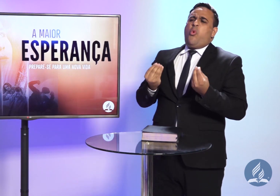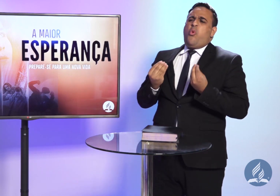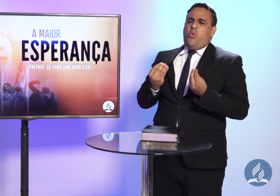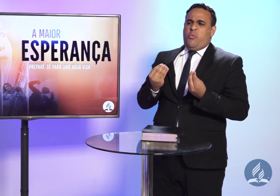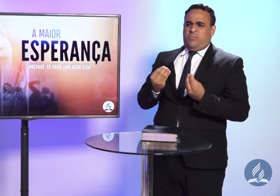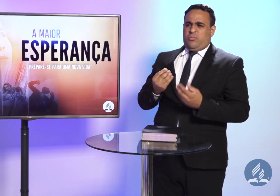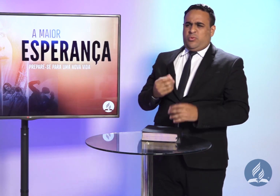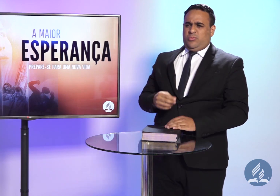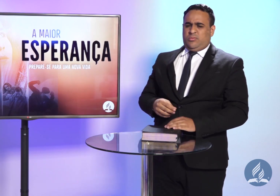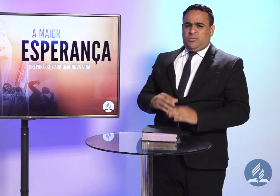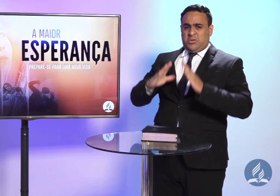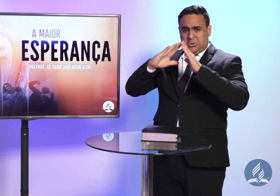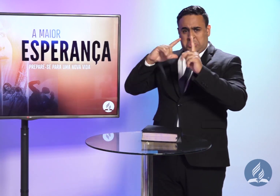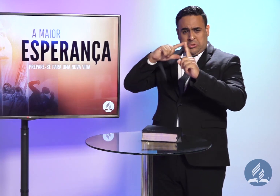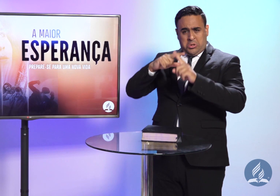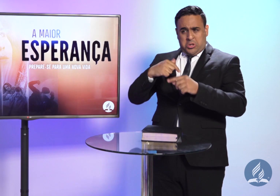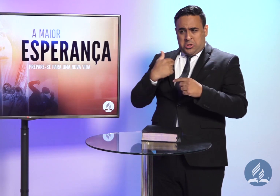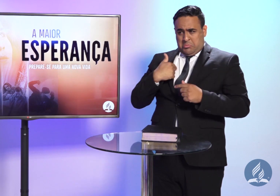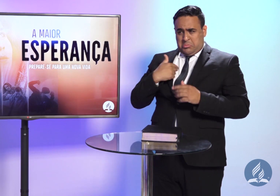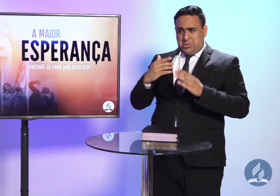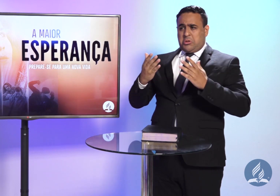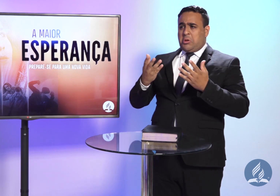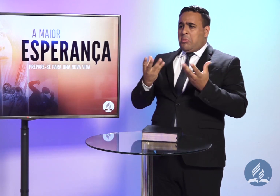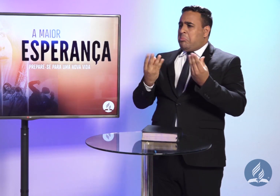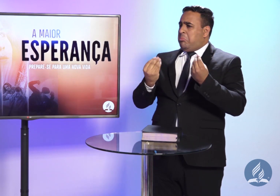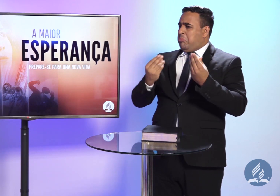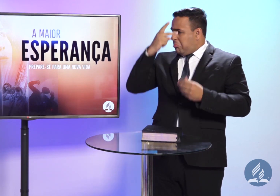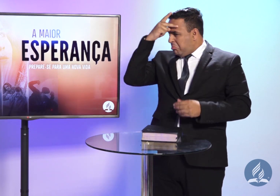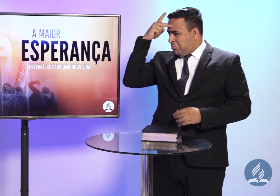ajudar as pessoas a entender de que forma elas podem fazer isso.